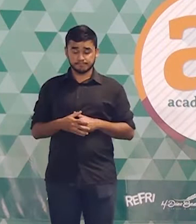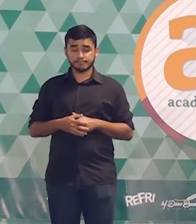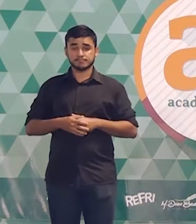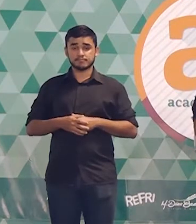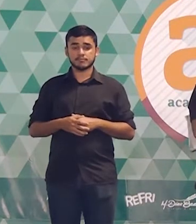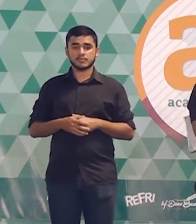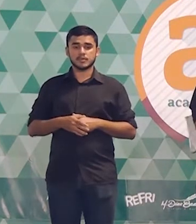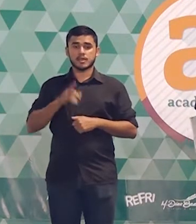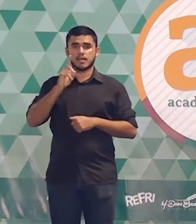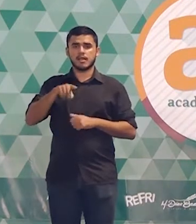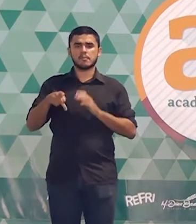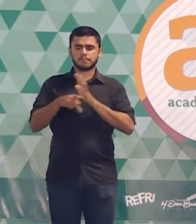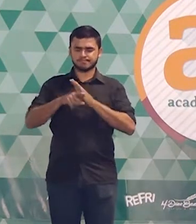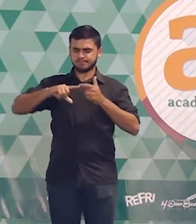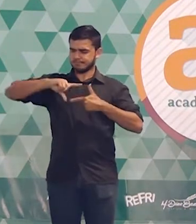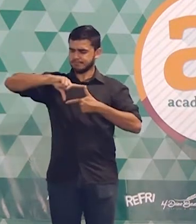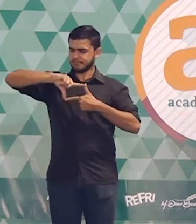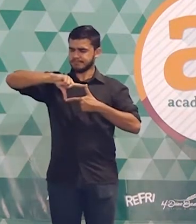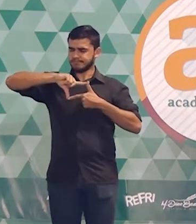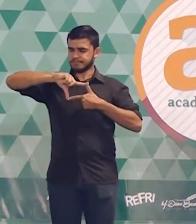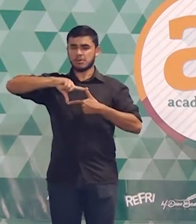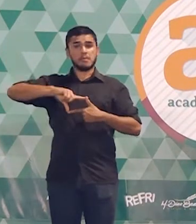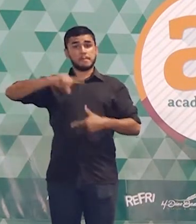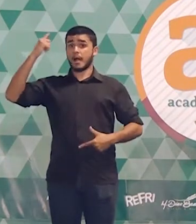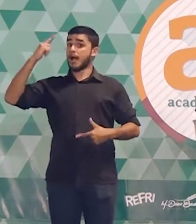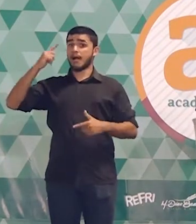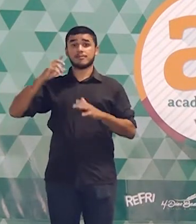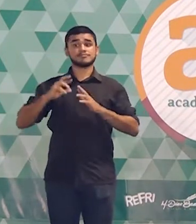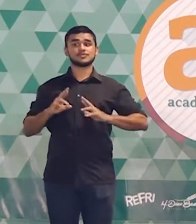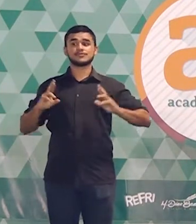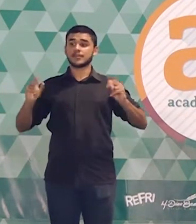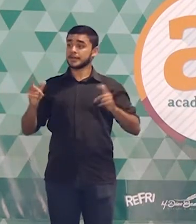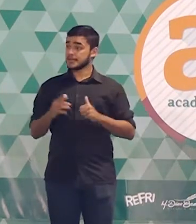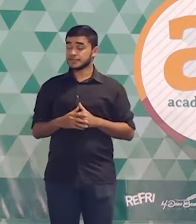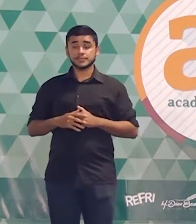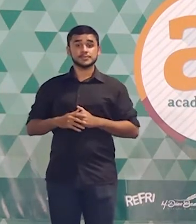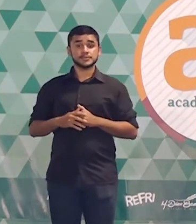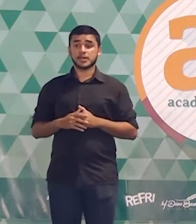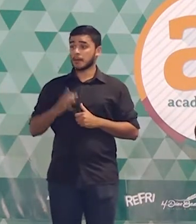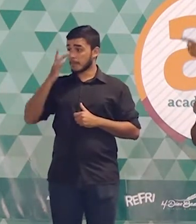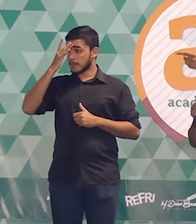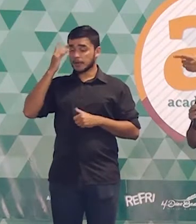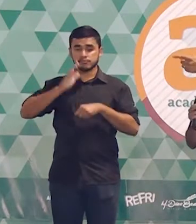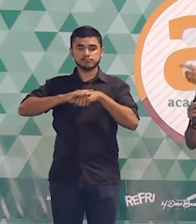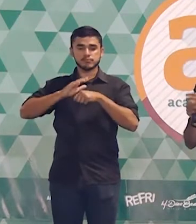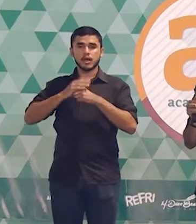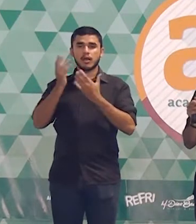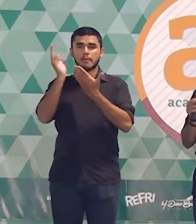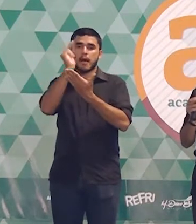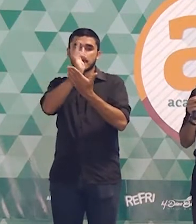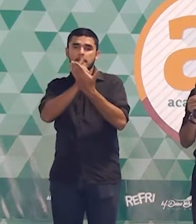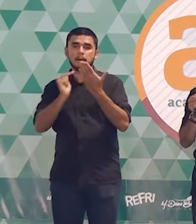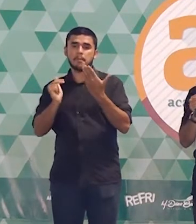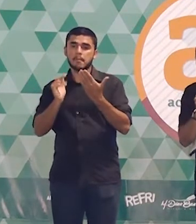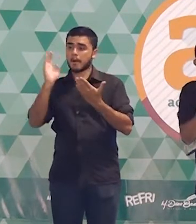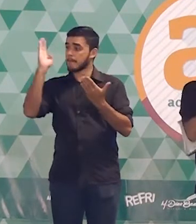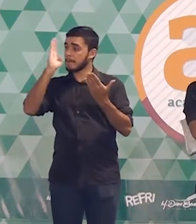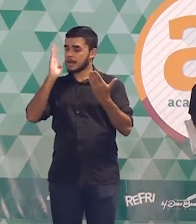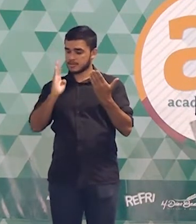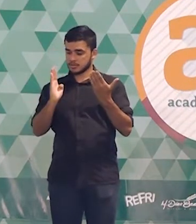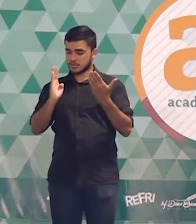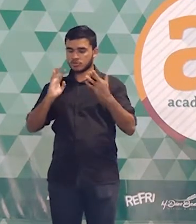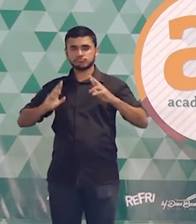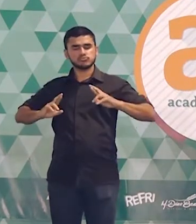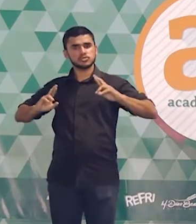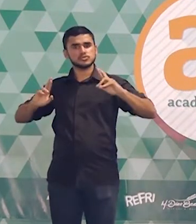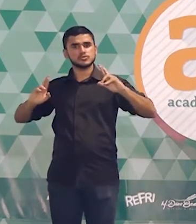convencionais, tradicionais. Estabelece uma nova forma estética para a arte brasileira.